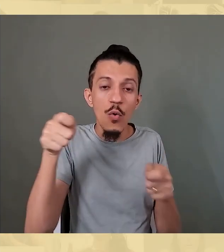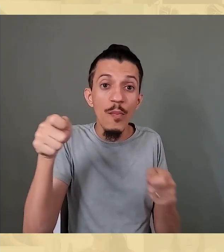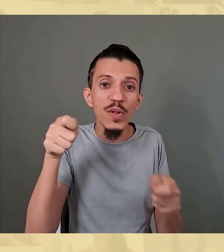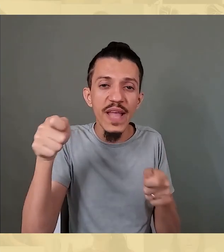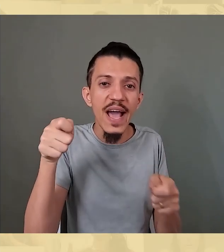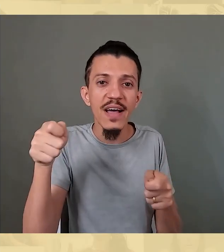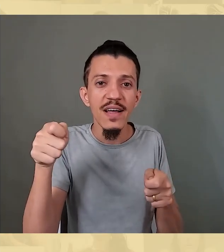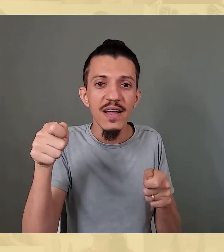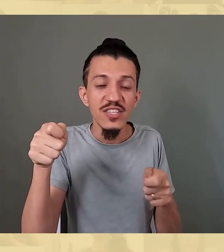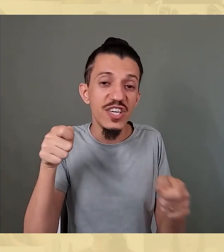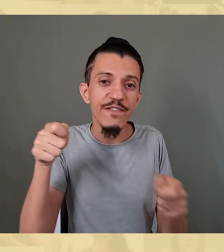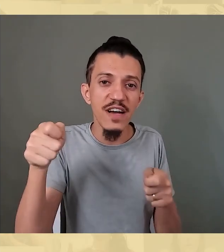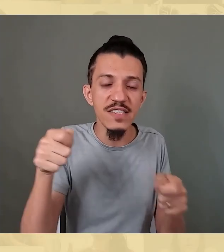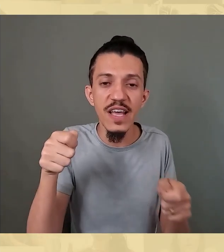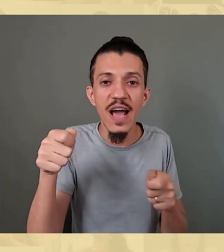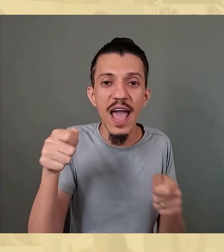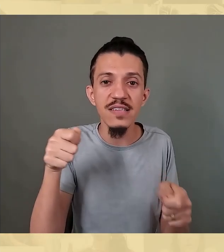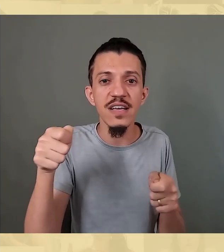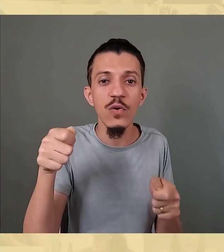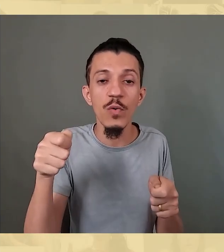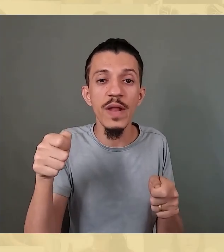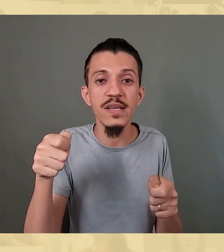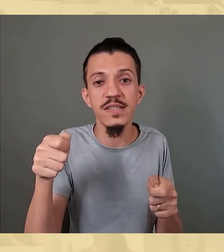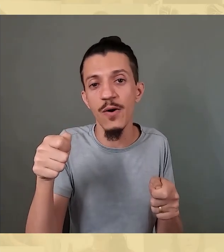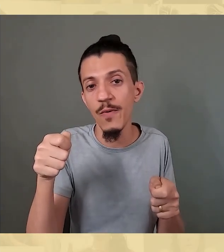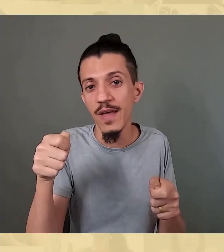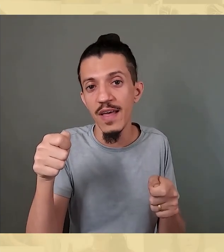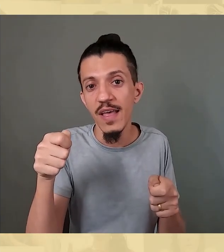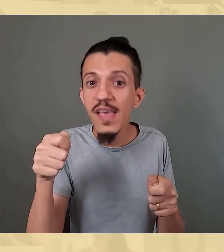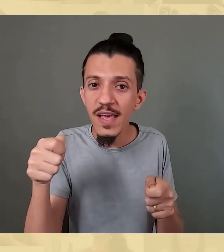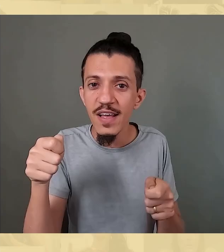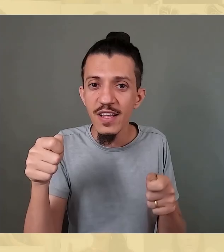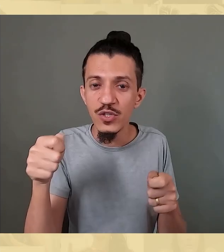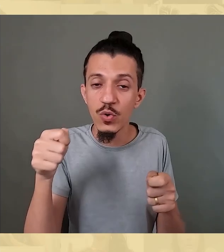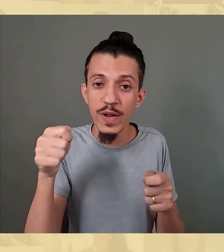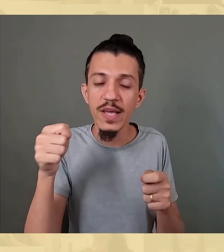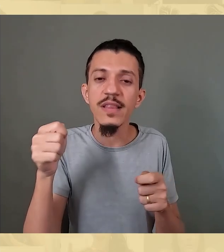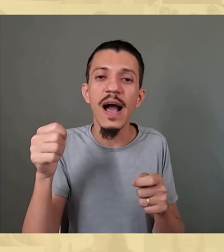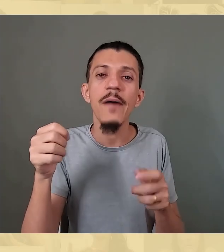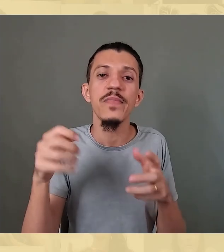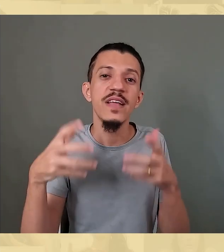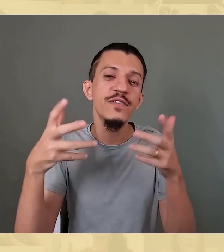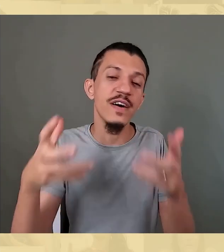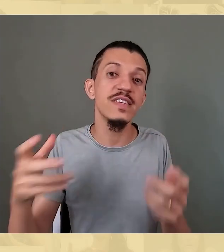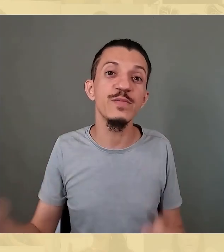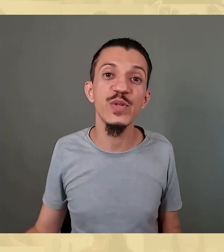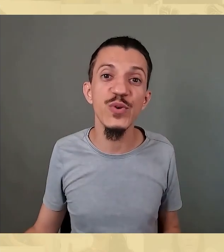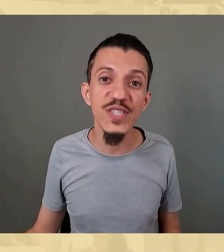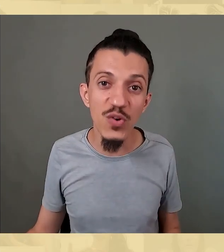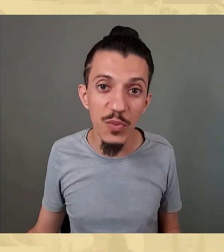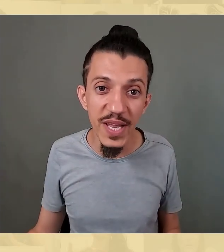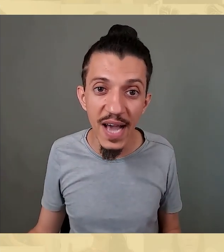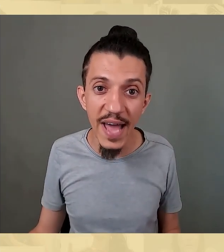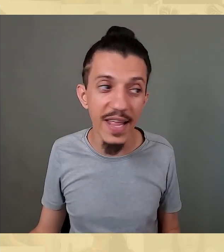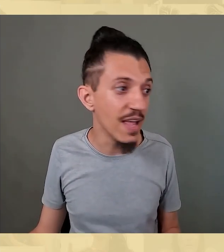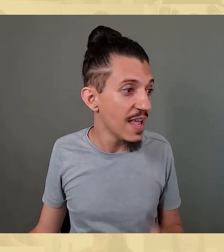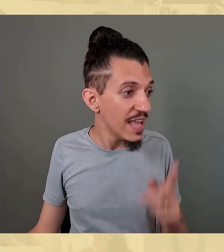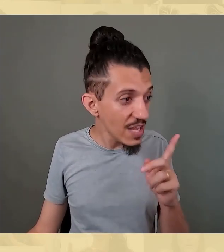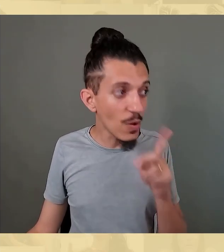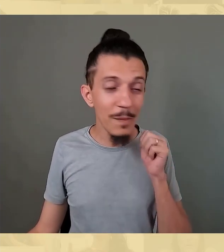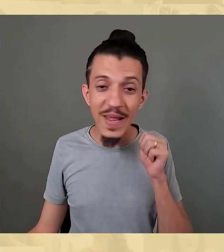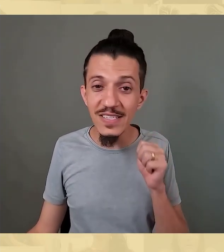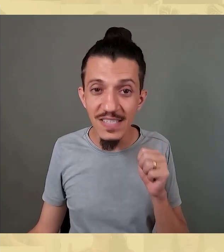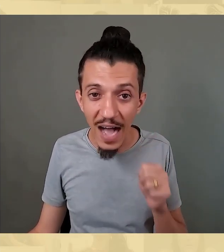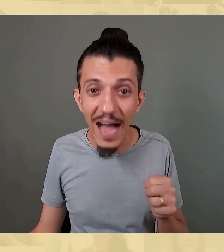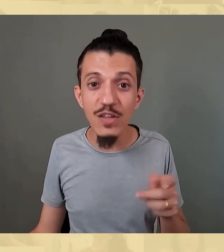aí o poder de fazer essa conexão e de conectar e de fazer as pessoas se comunicarem. E